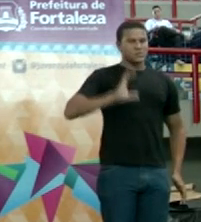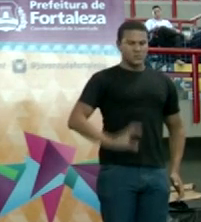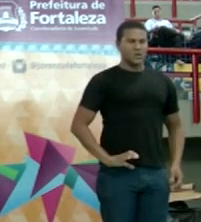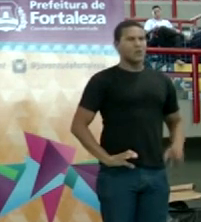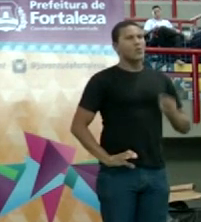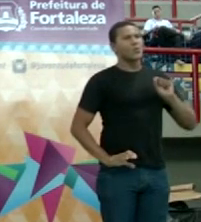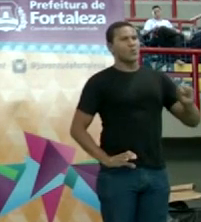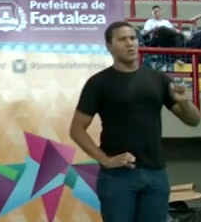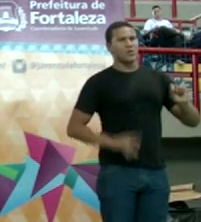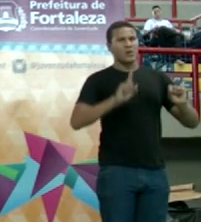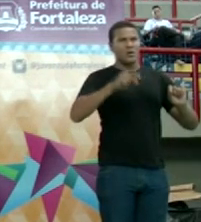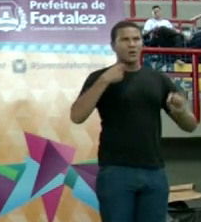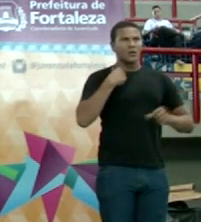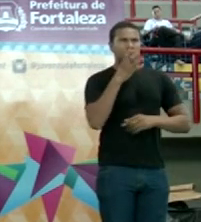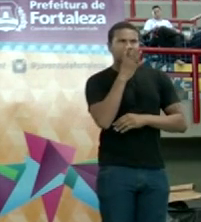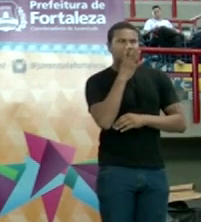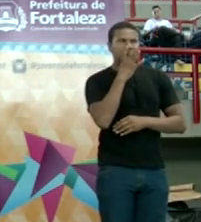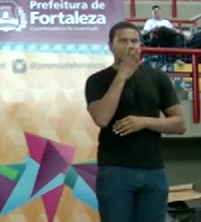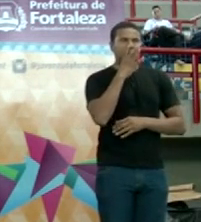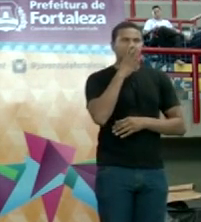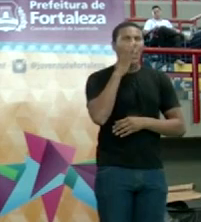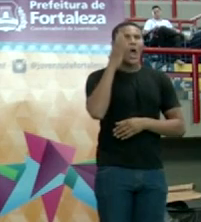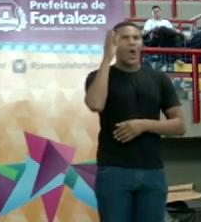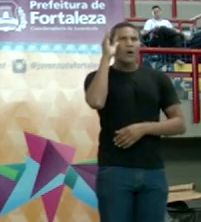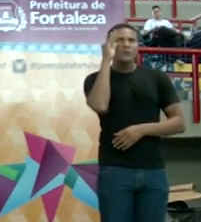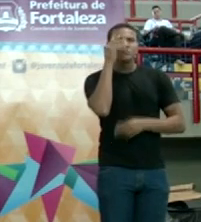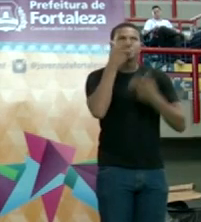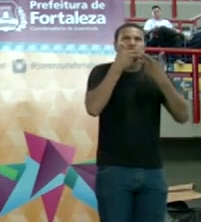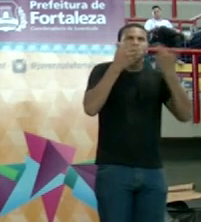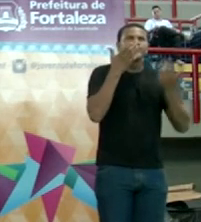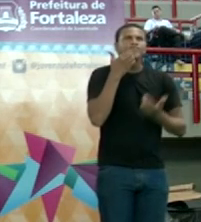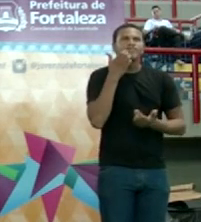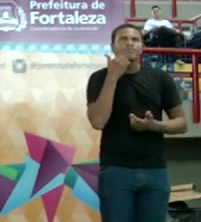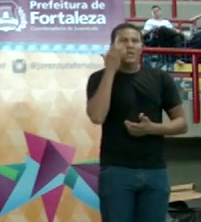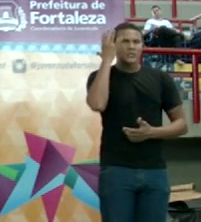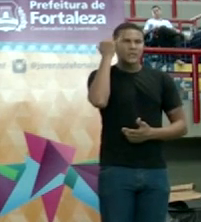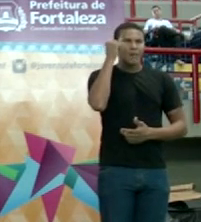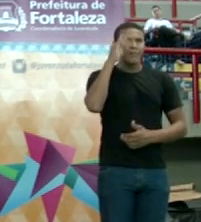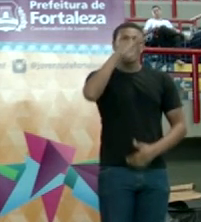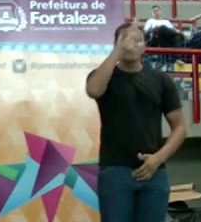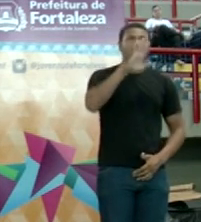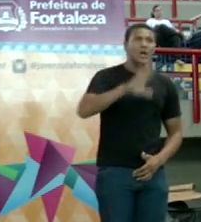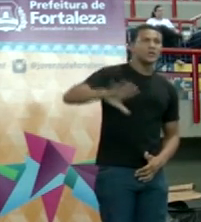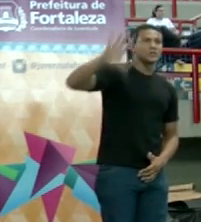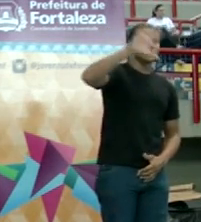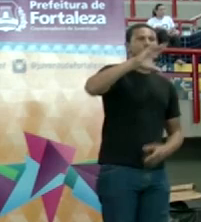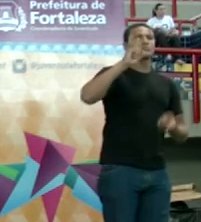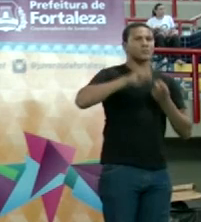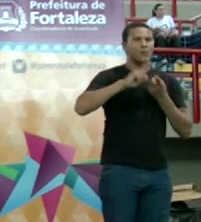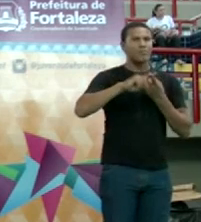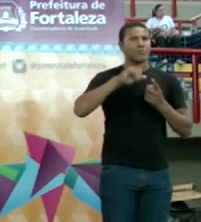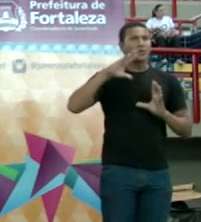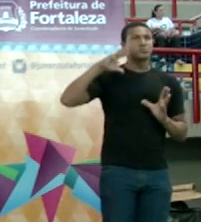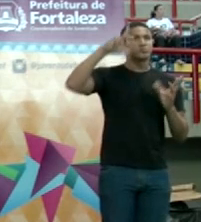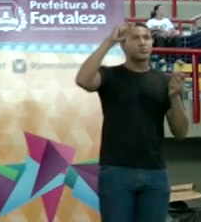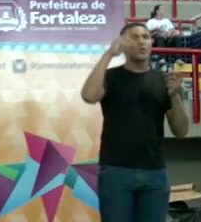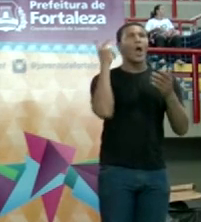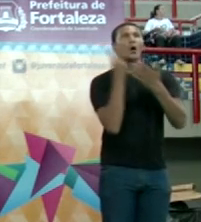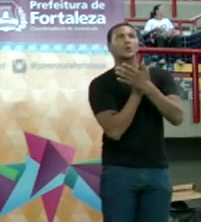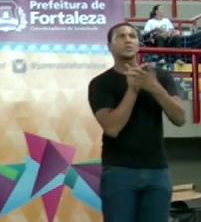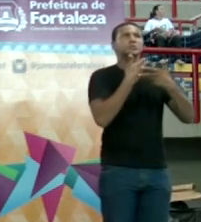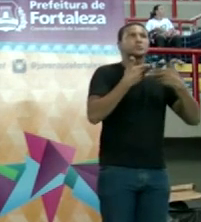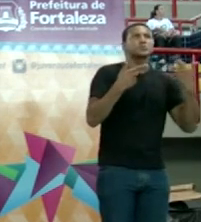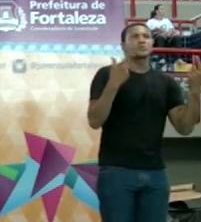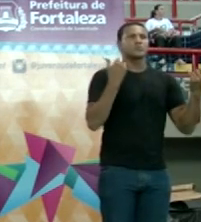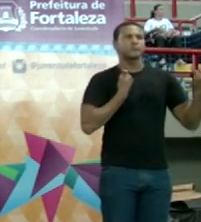está acontecendo ao nosso redor. Nós precisamos compreender e é necessário que cada um escolha